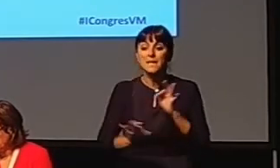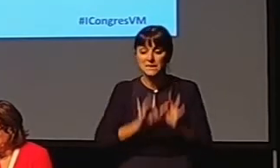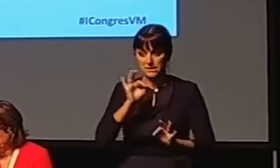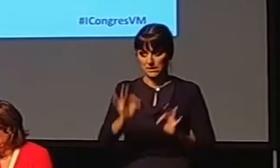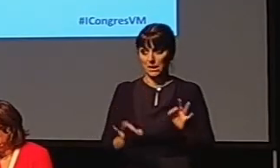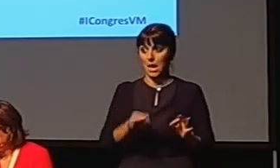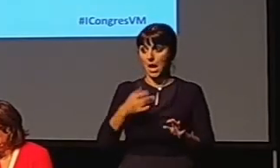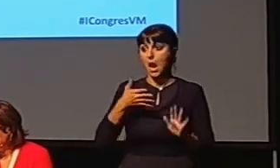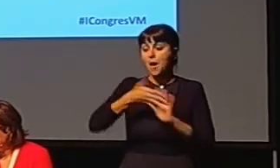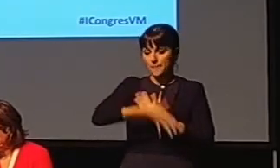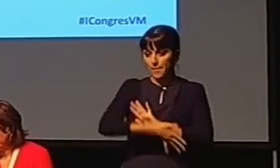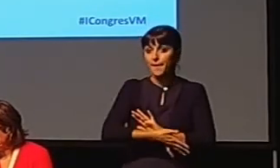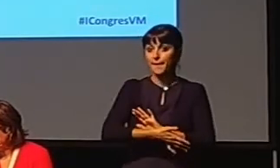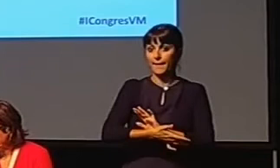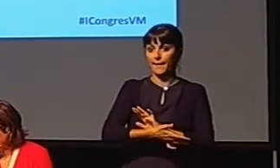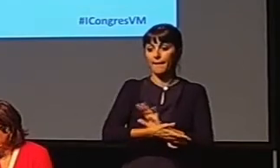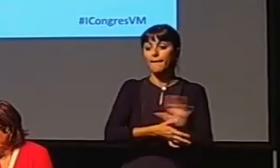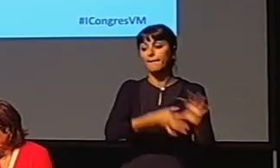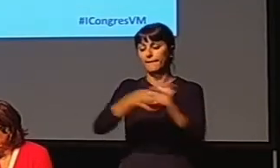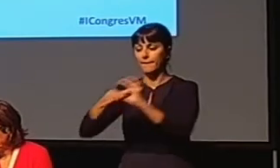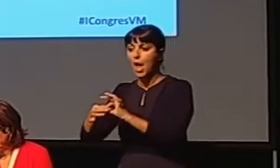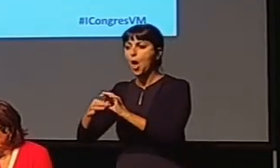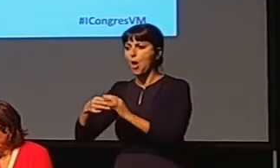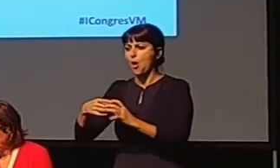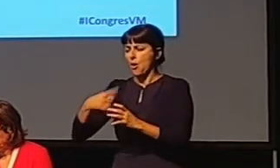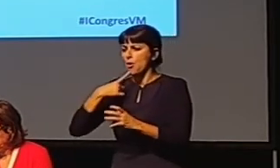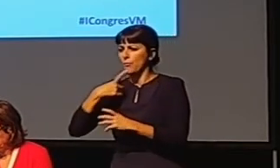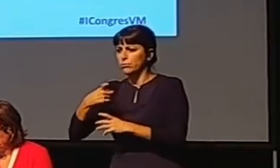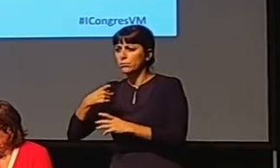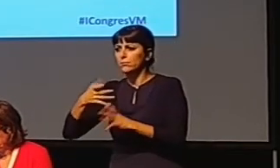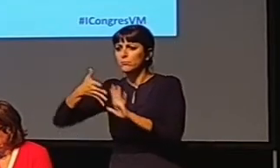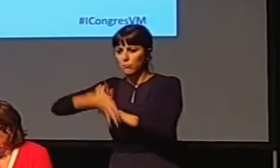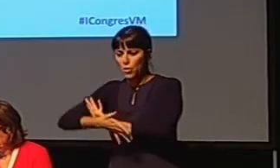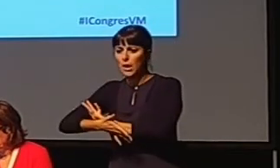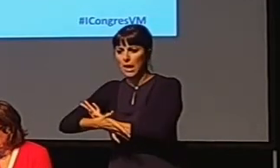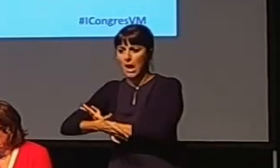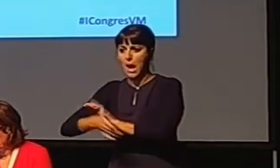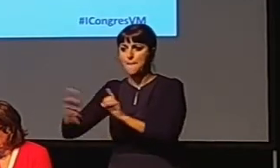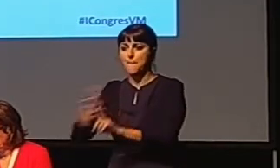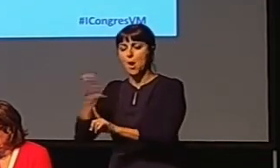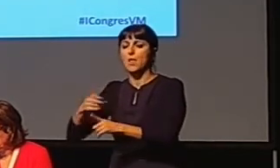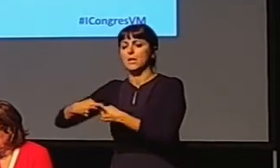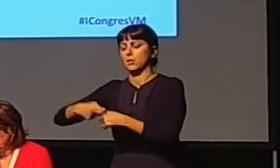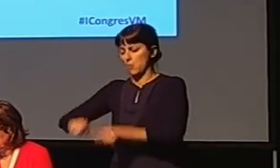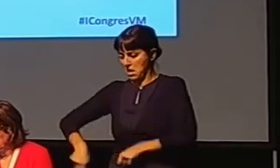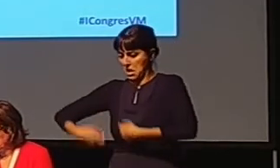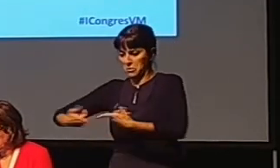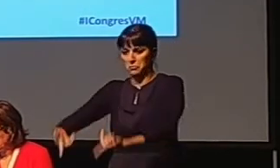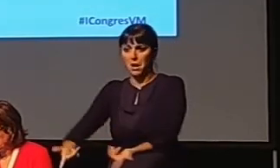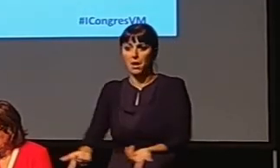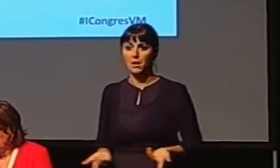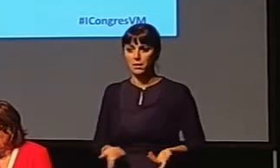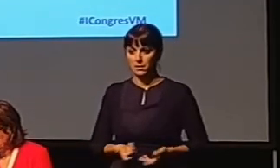amb la complexitat de que la violència sexual està naturalitzada, però insisteixo, no està naturalitzada